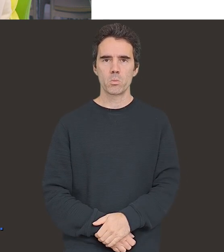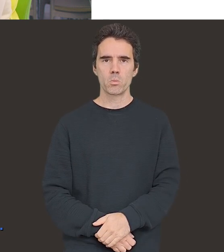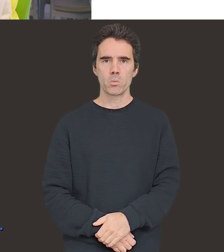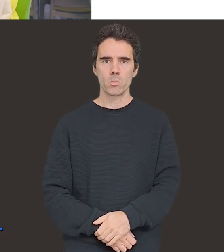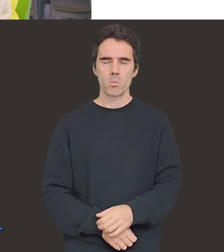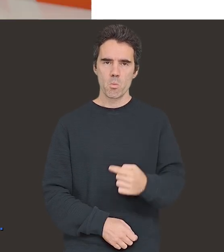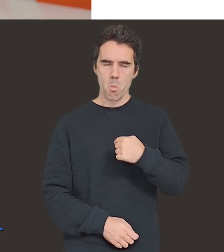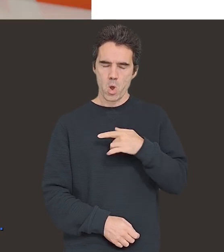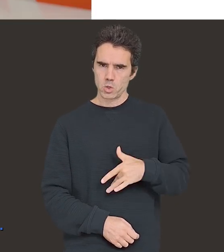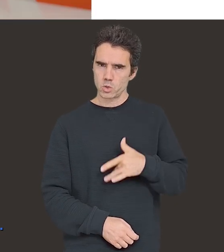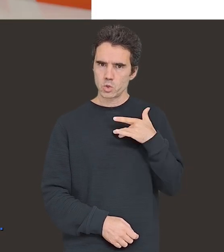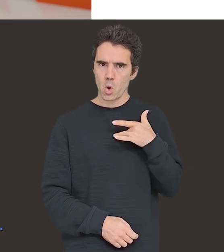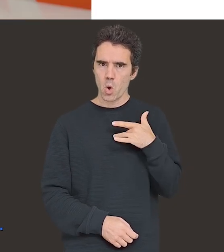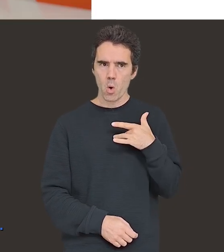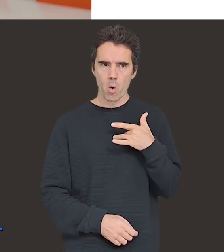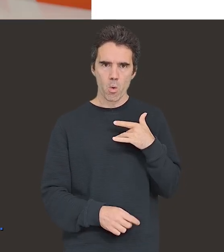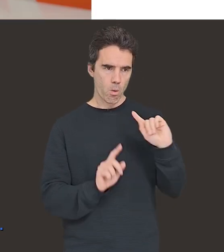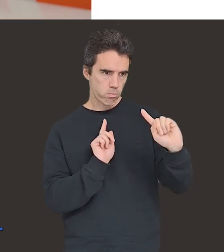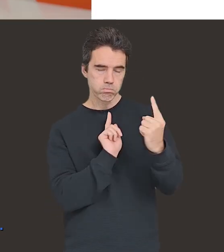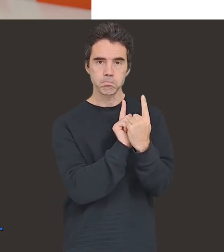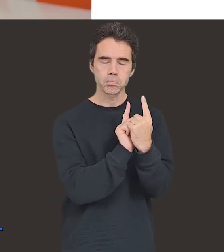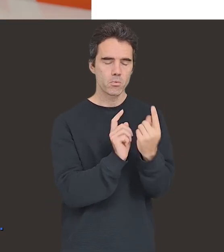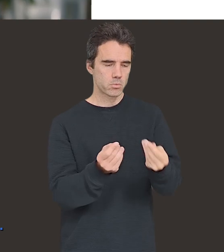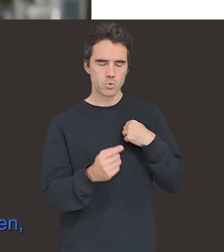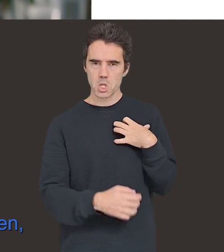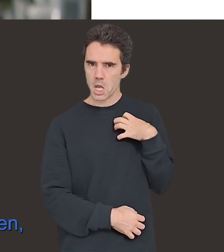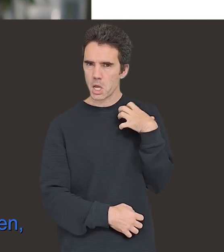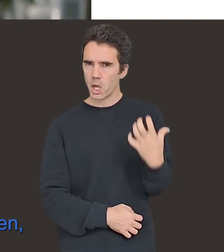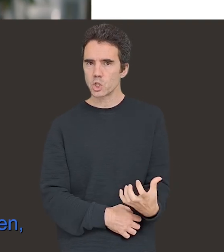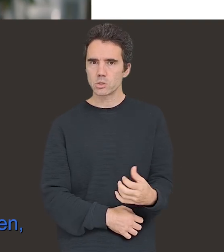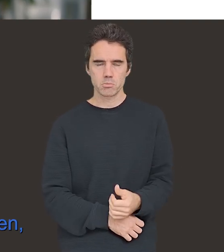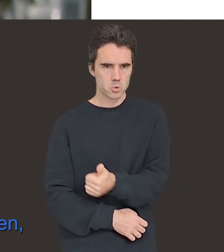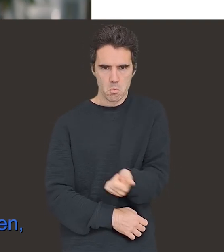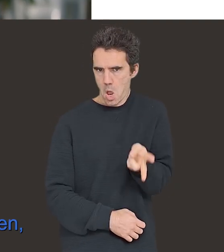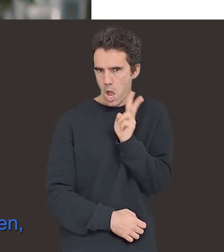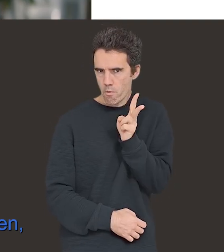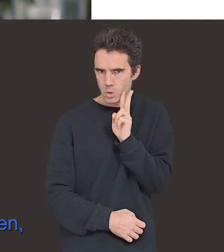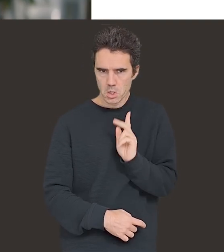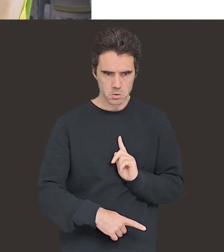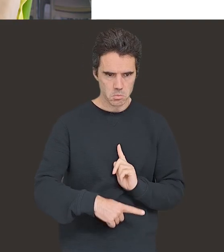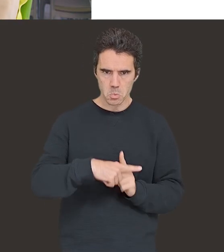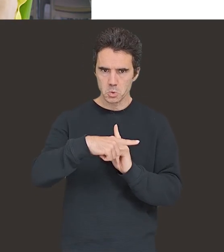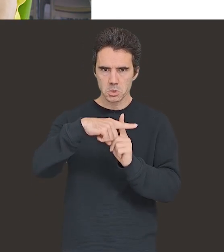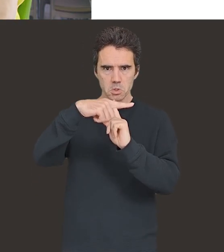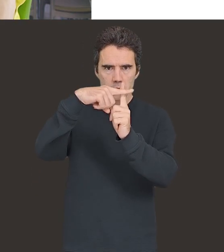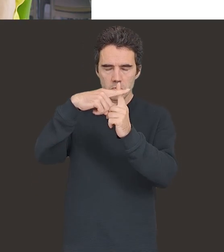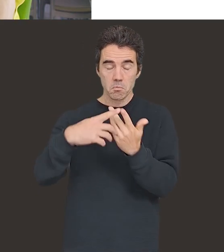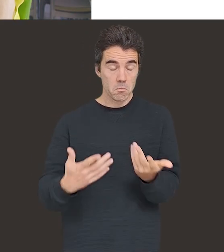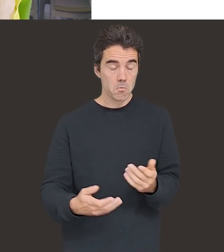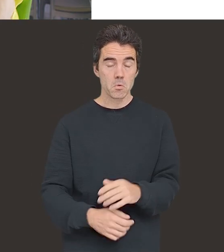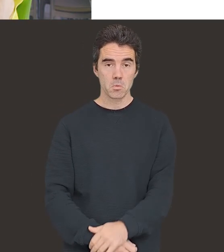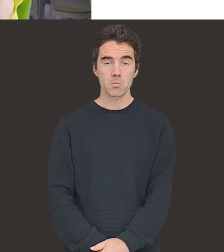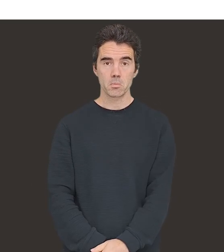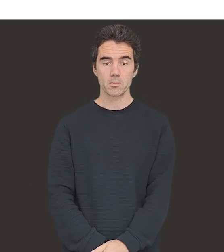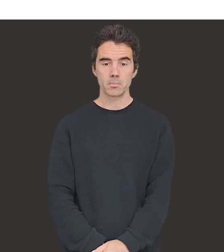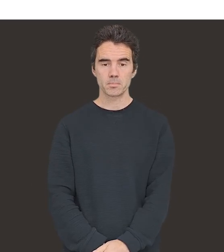auditifs, parce que je trouve cette expérience super enrichissante. On ne peut qu'avoir des avantages, c'est ma expérience. Voilà.